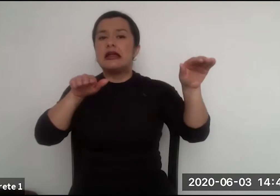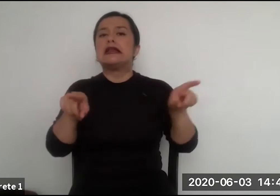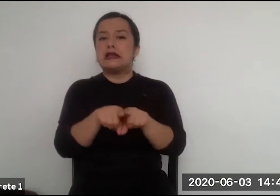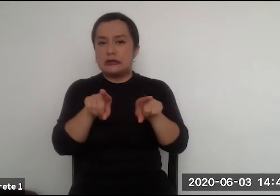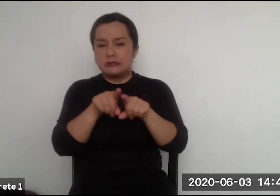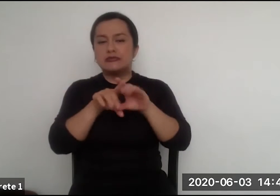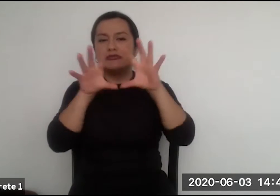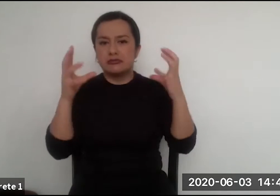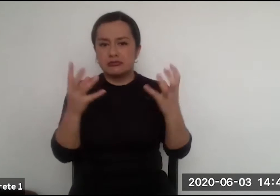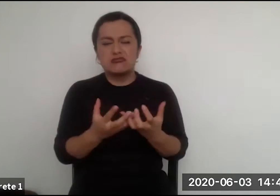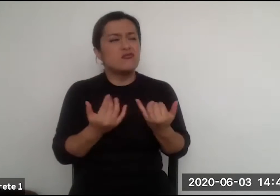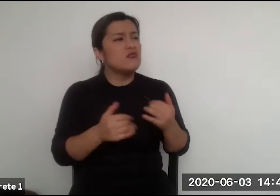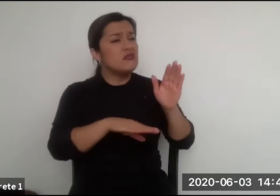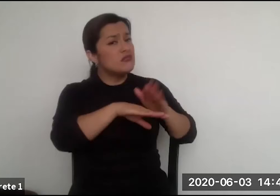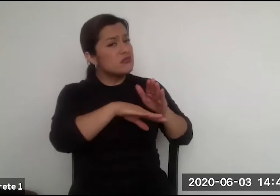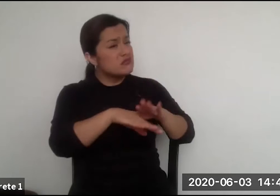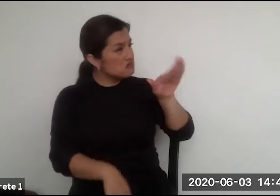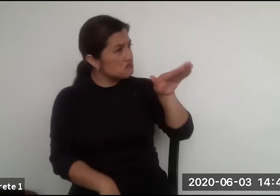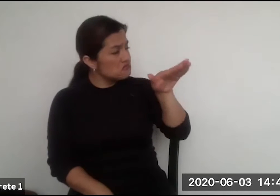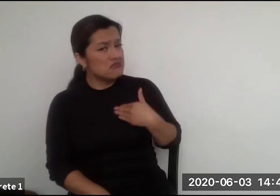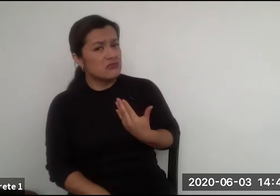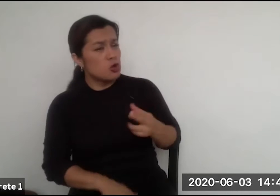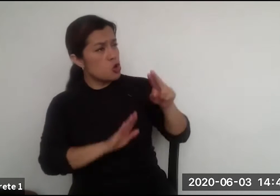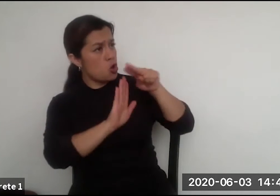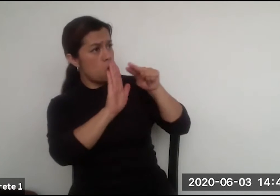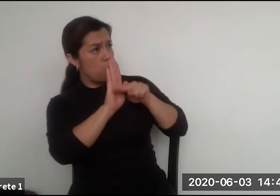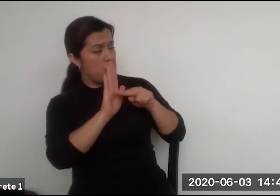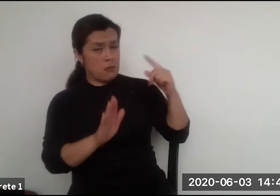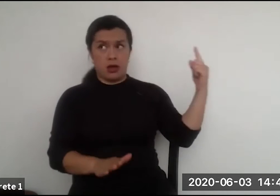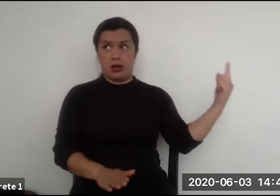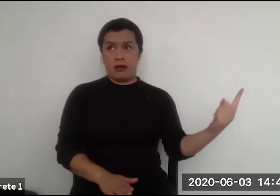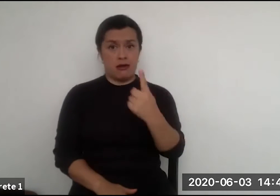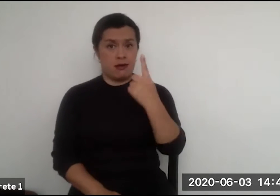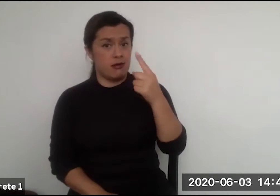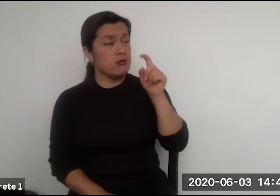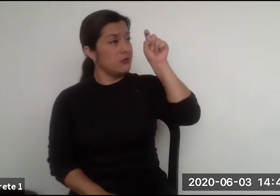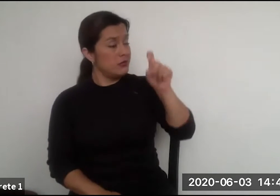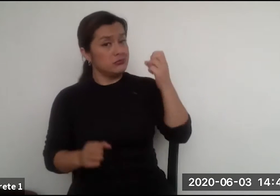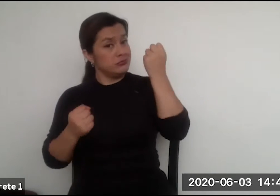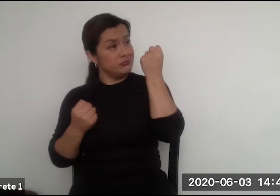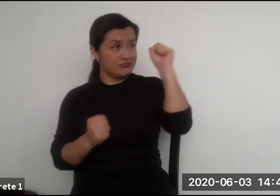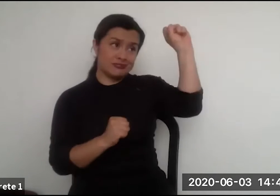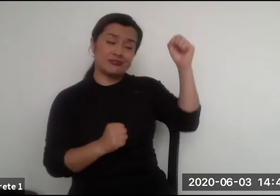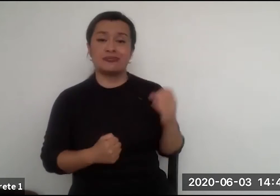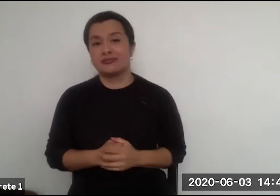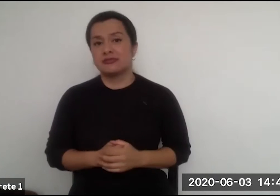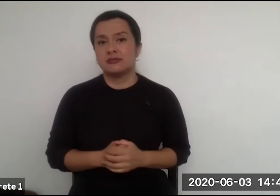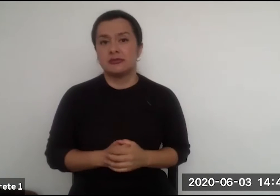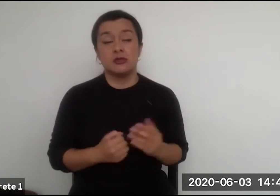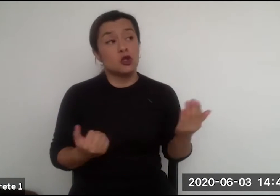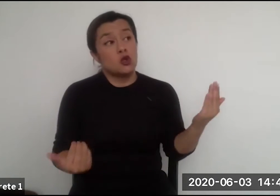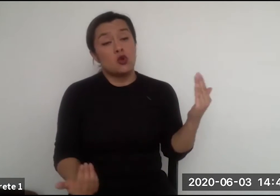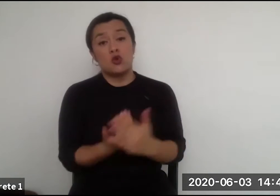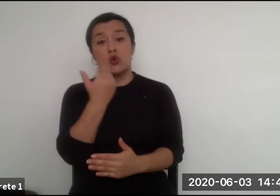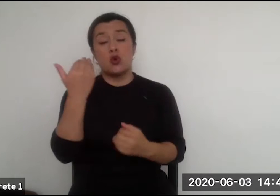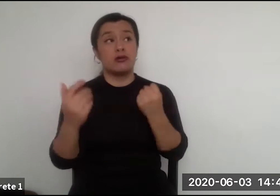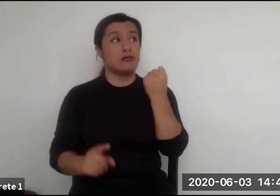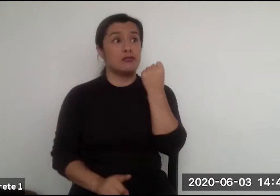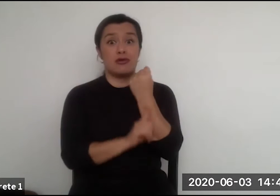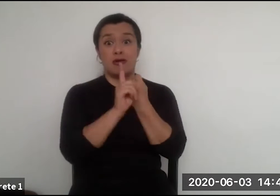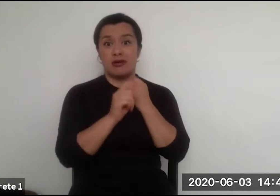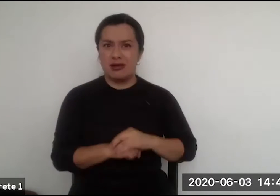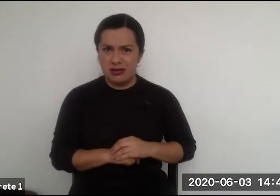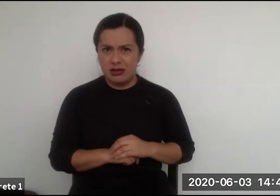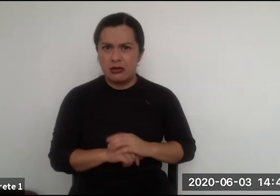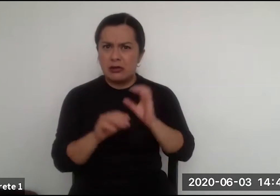crítica al orden instituido por la normalidad de la modernidad, pero también por las nuevas